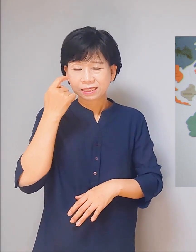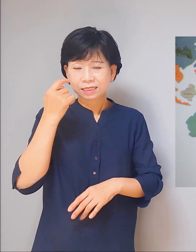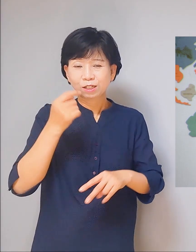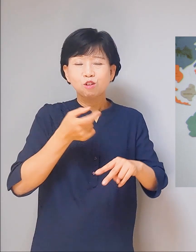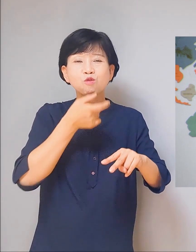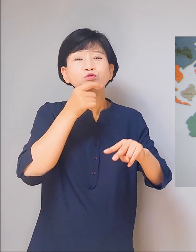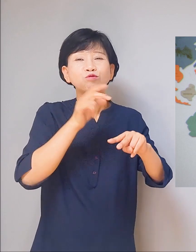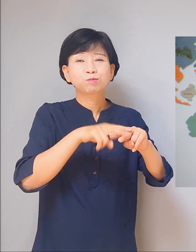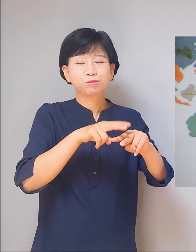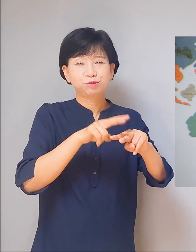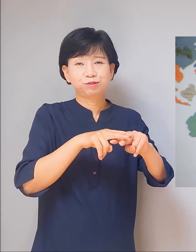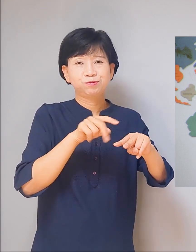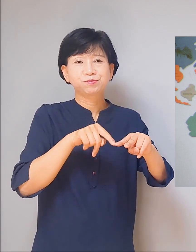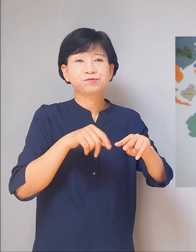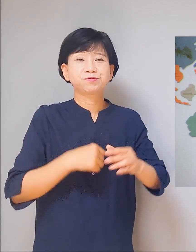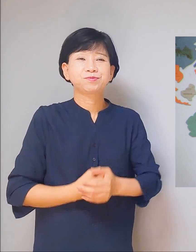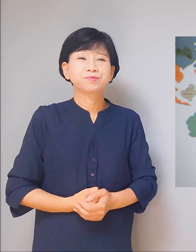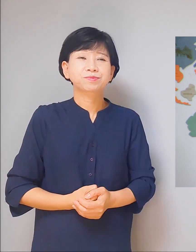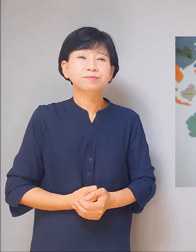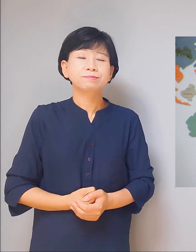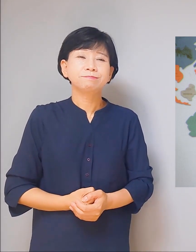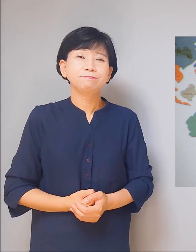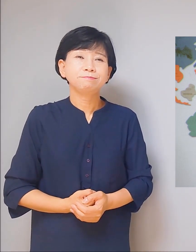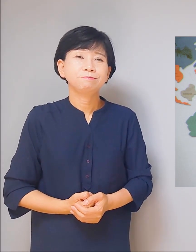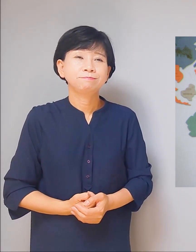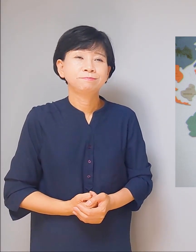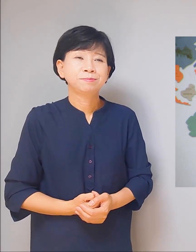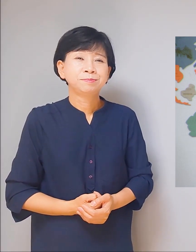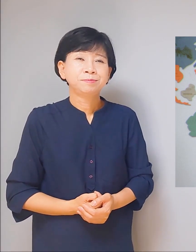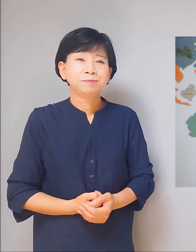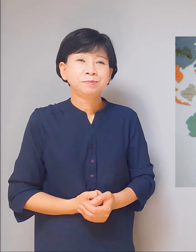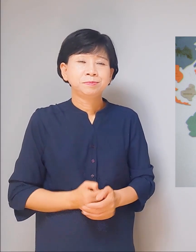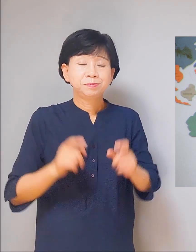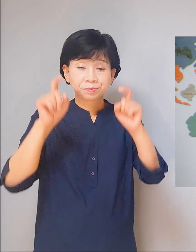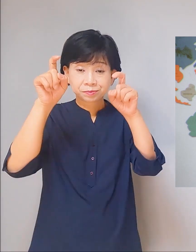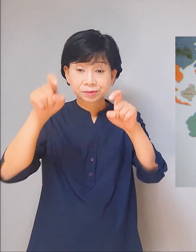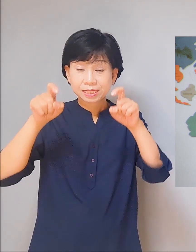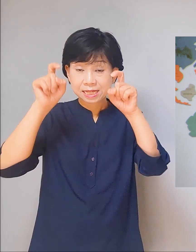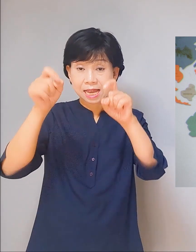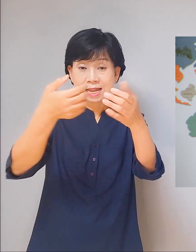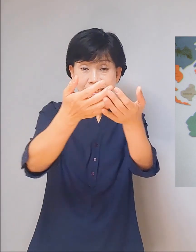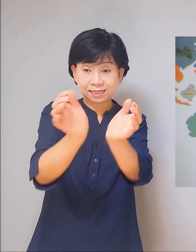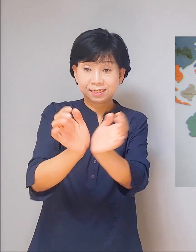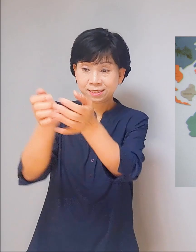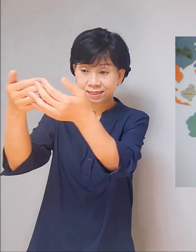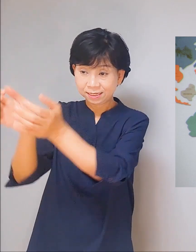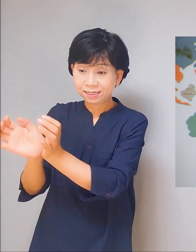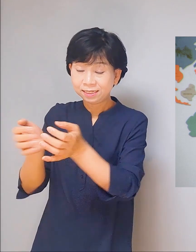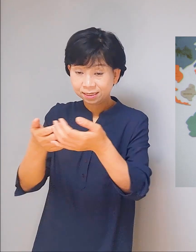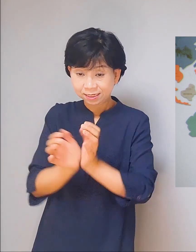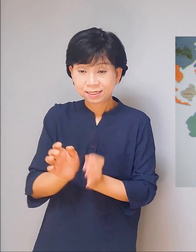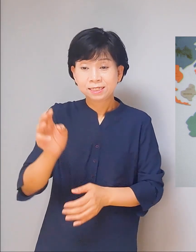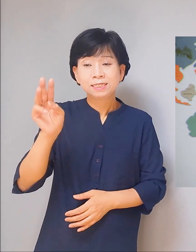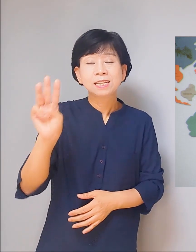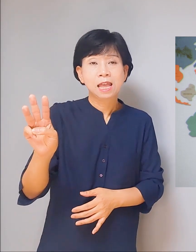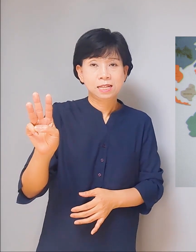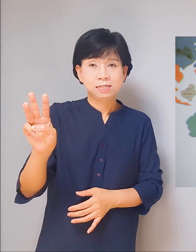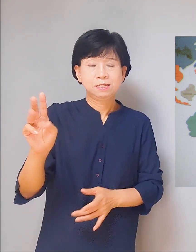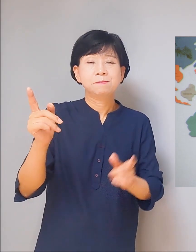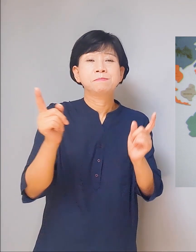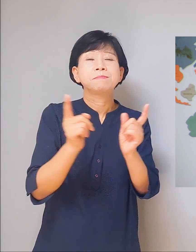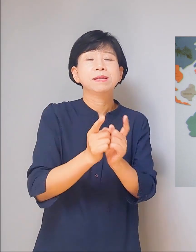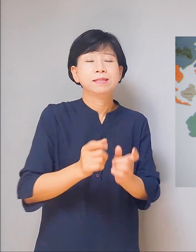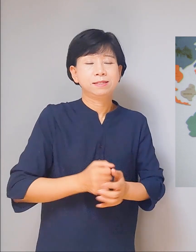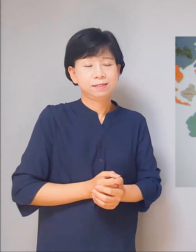잘 보여주고 있는 겁니다. 거기서 양 세 떼와 목자들을 만난 거죠. 여러분,